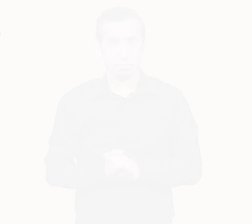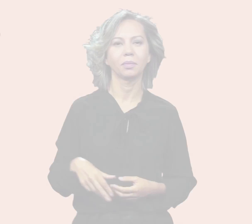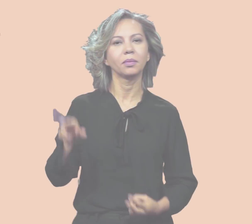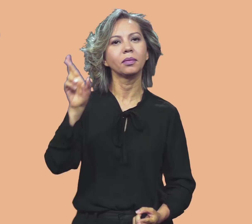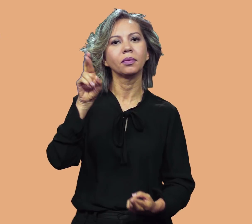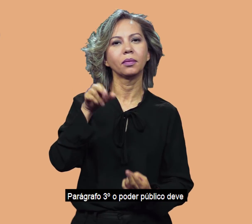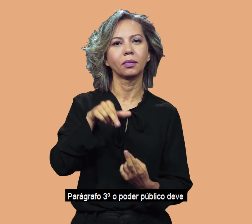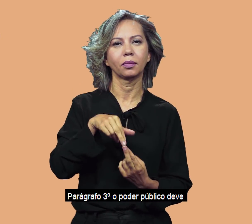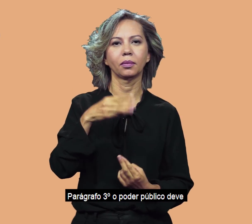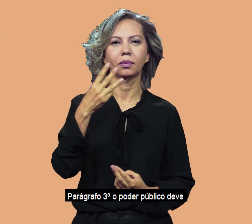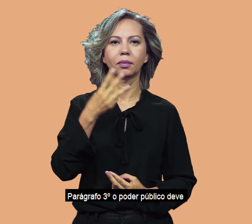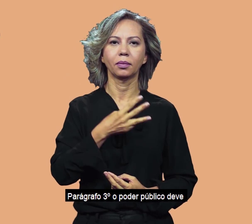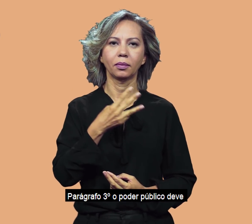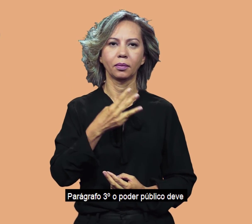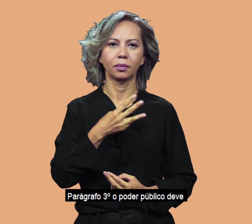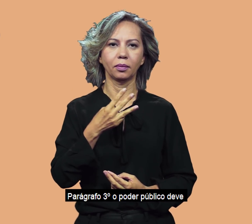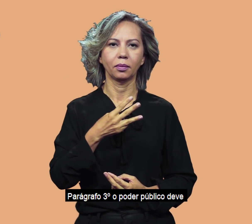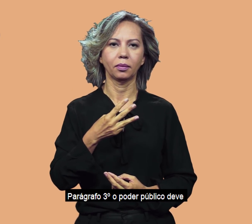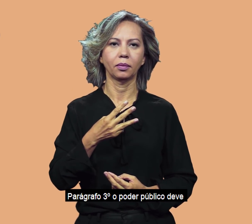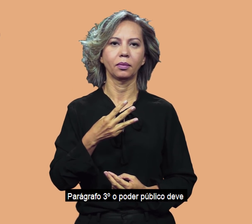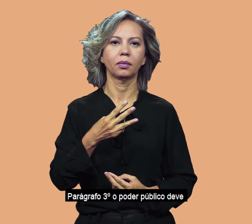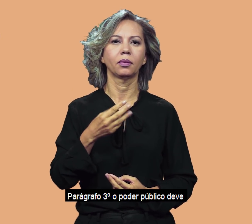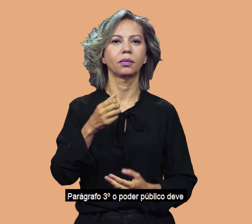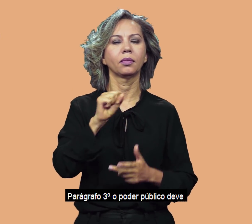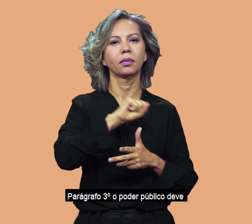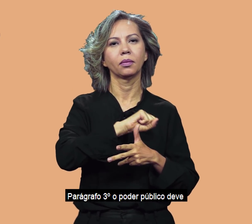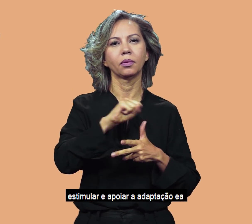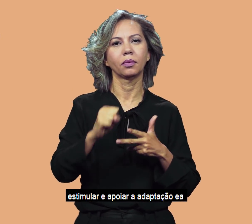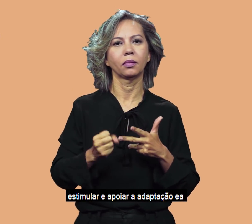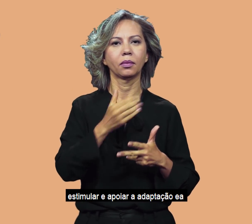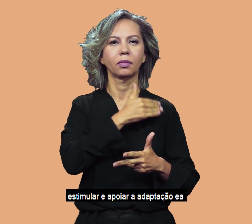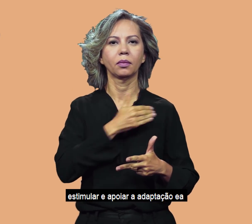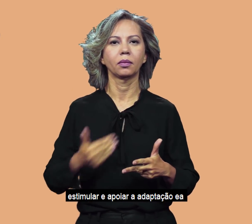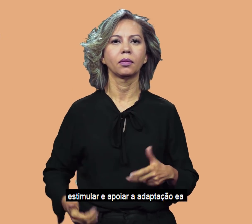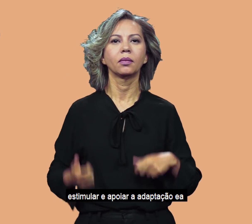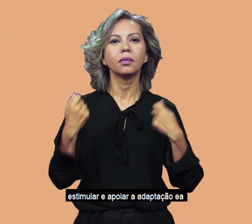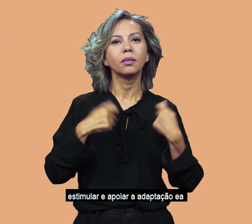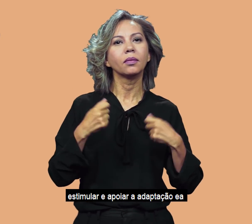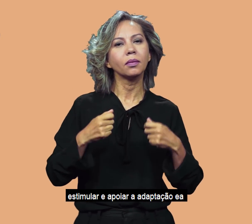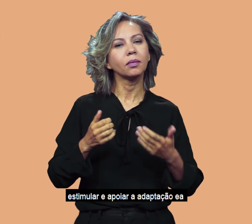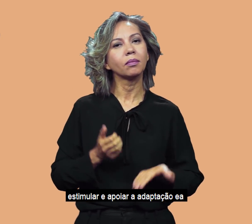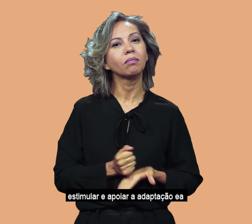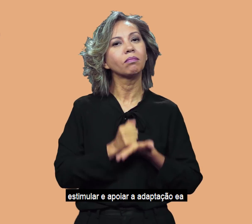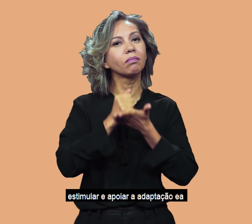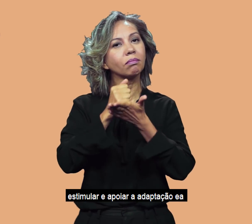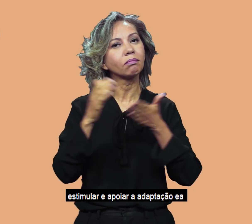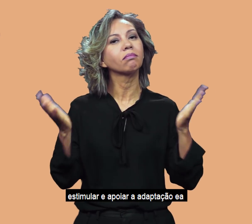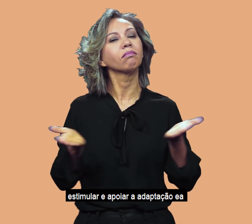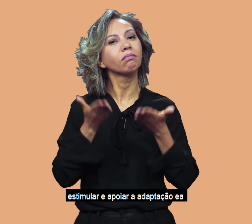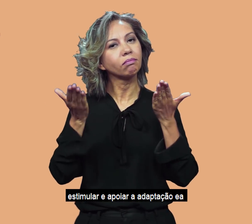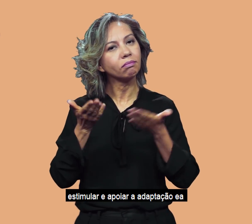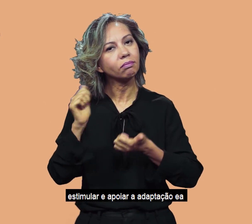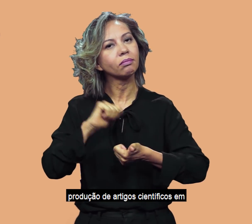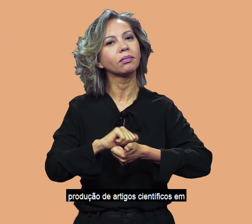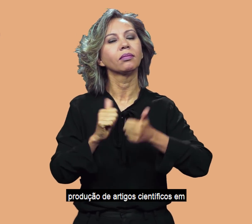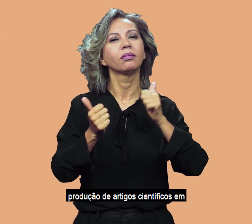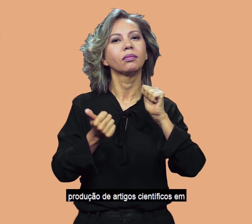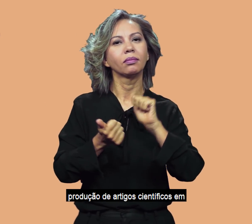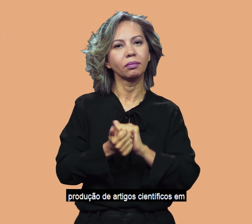parágrafo 3º o poder público deve estimular e apoiar a adaptação ea produção de artigos científicos